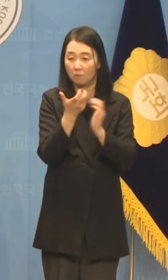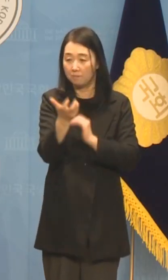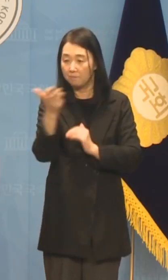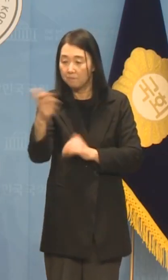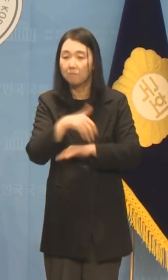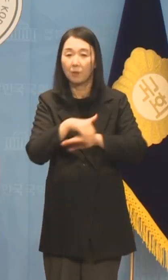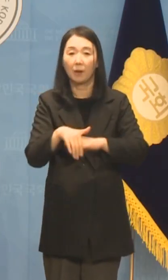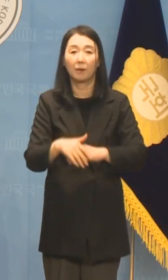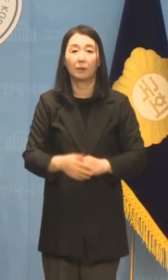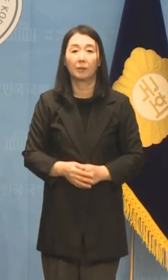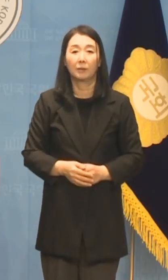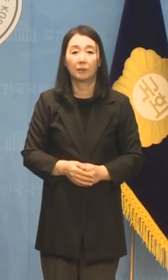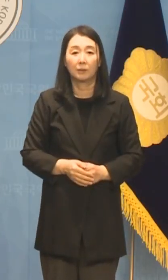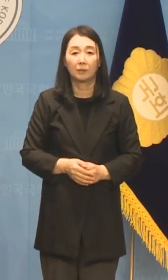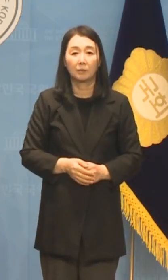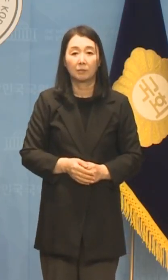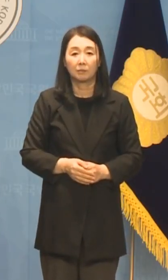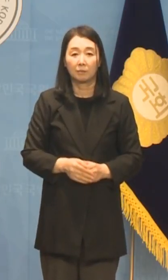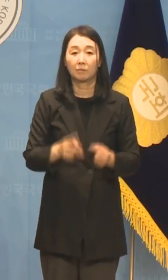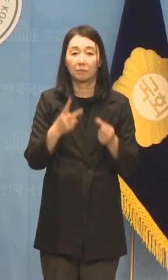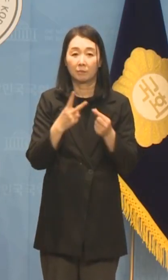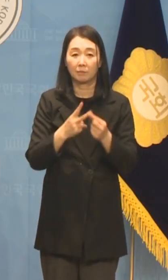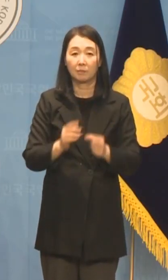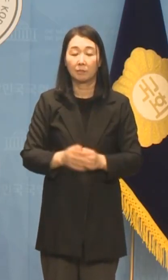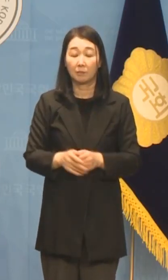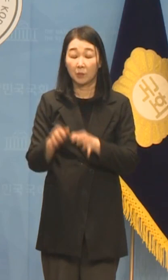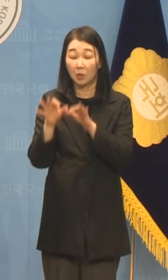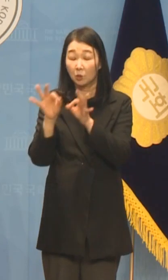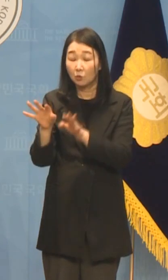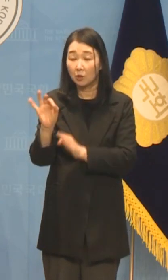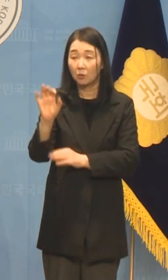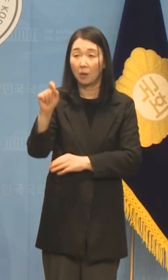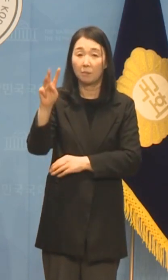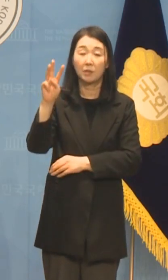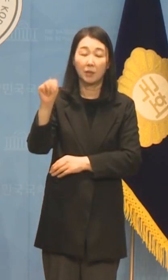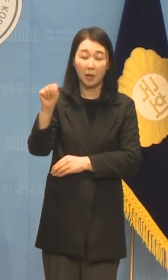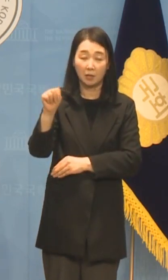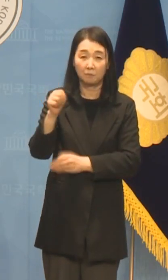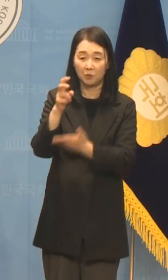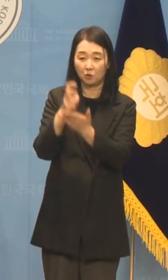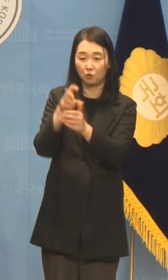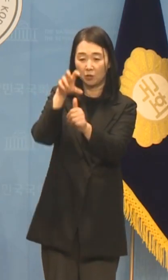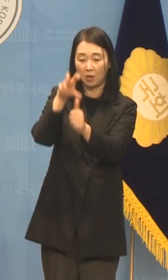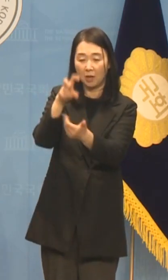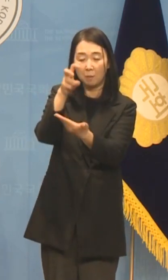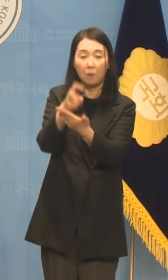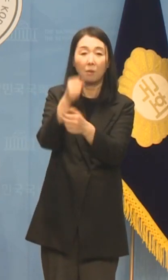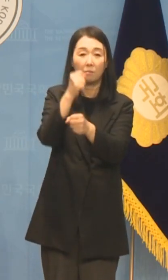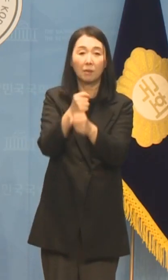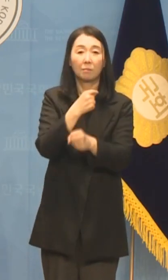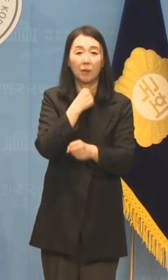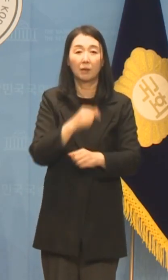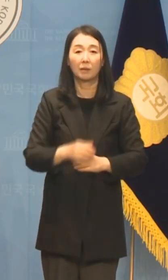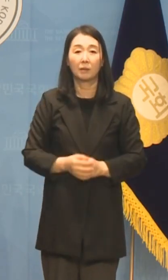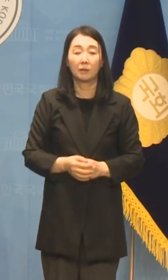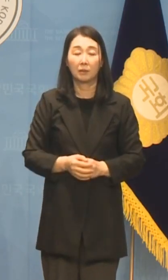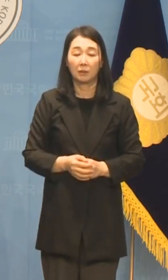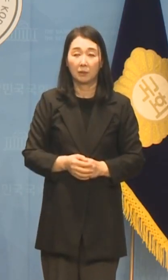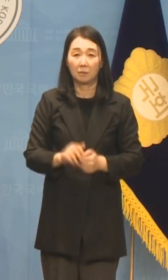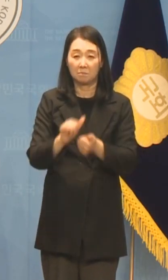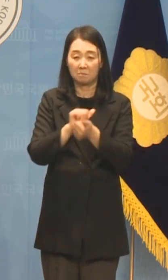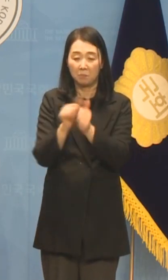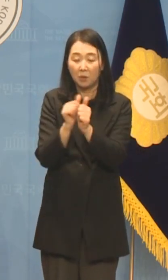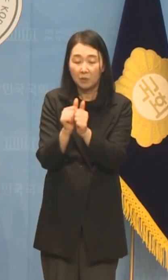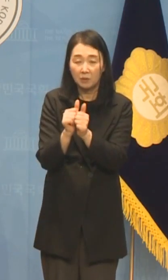순회할 예정입니다. 둘째, 투기자본 MBK 규제 법안을 마련하겠습니다. 사모펀드의